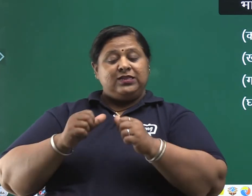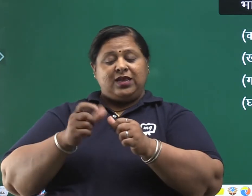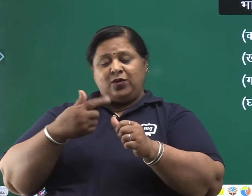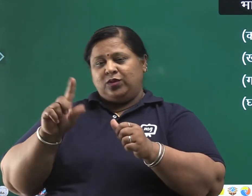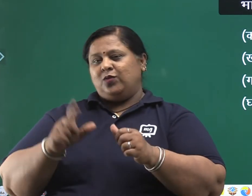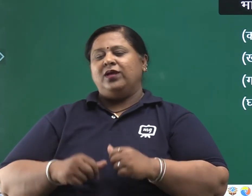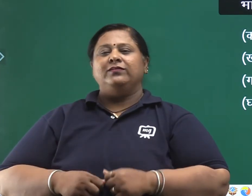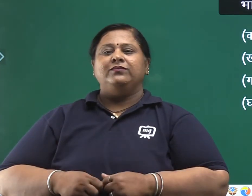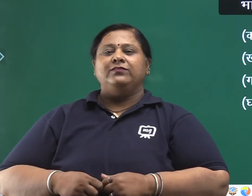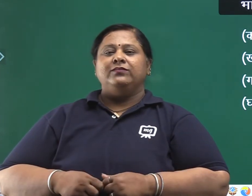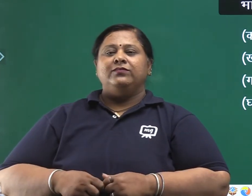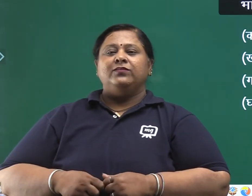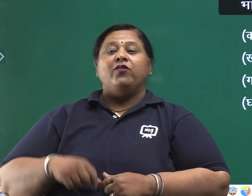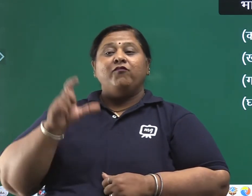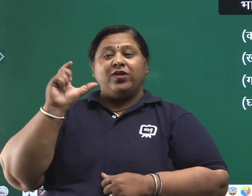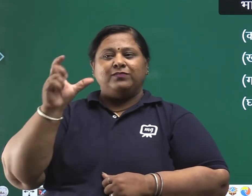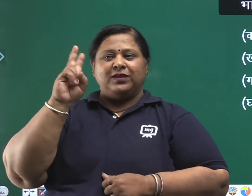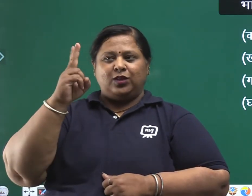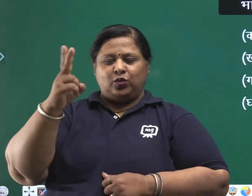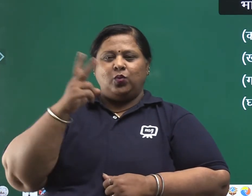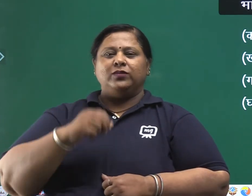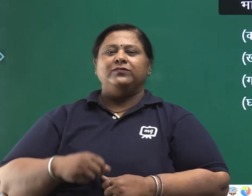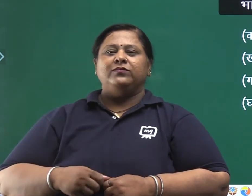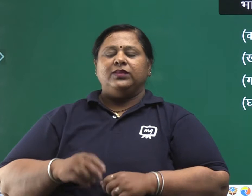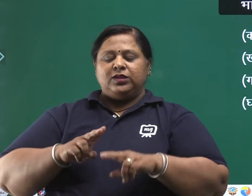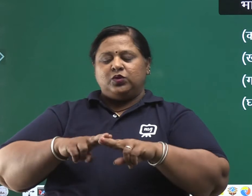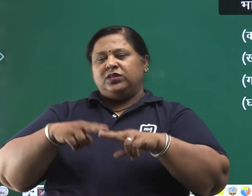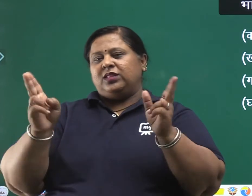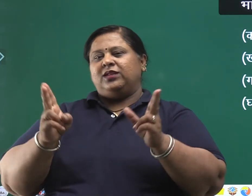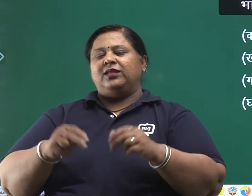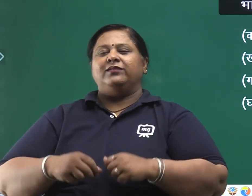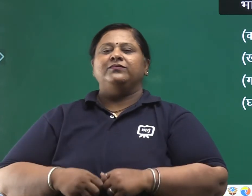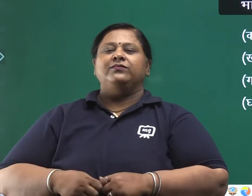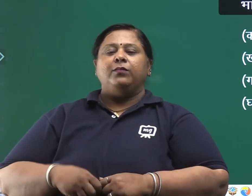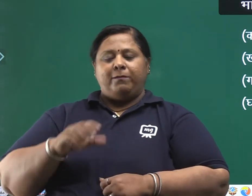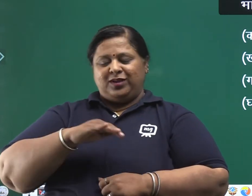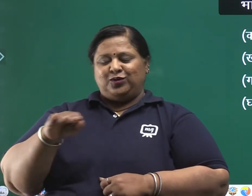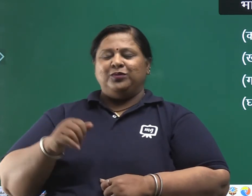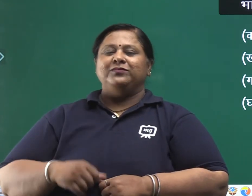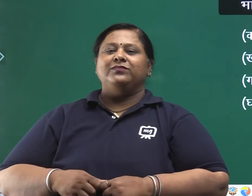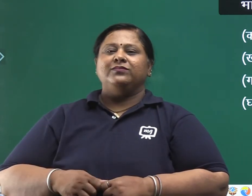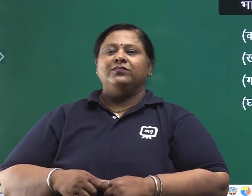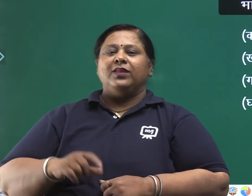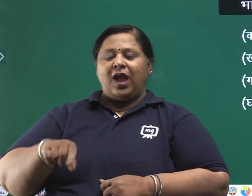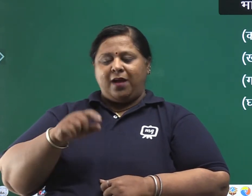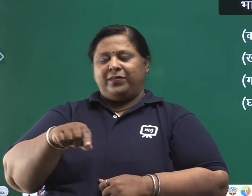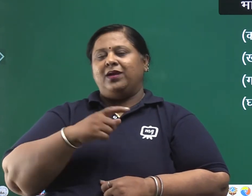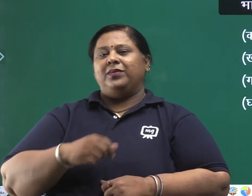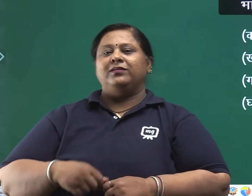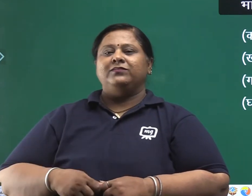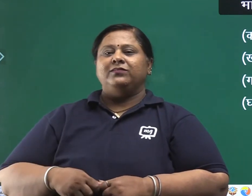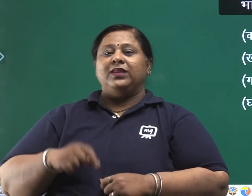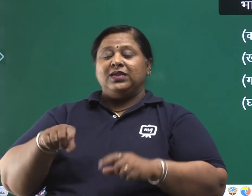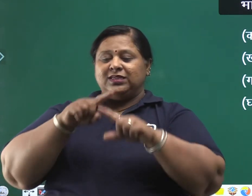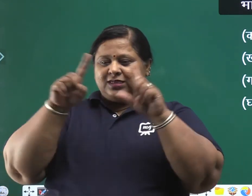होगा विकल्प संख्या 2, स्वतंत्रता। बच्चों, आप यहाँ पर